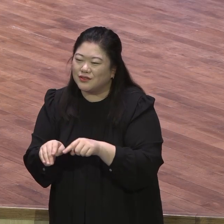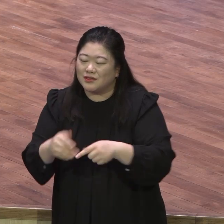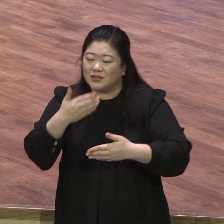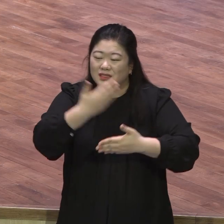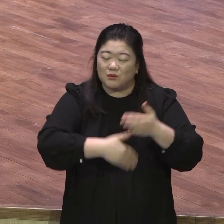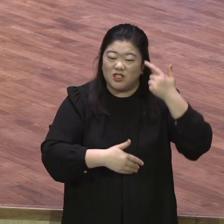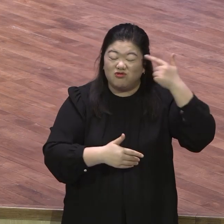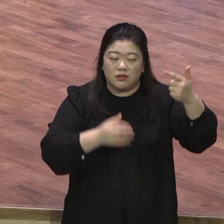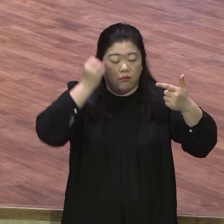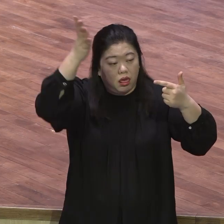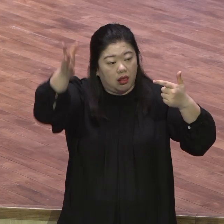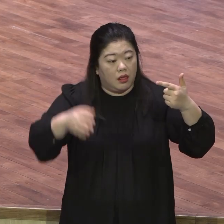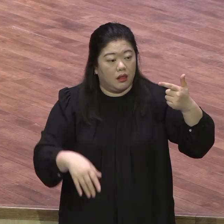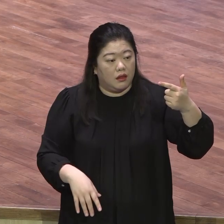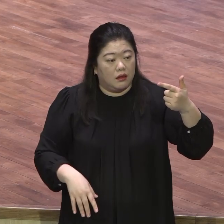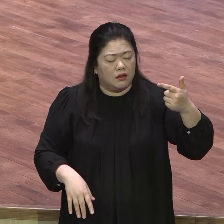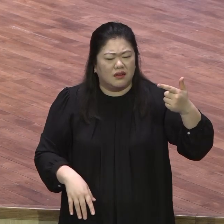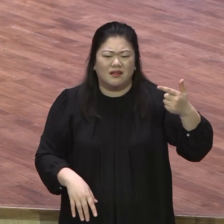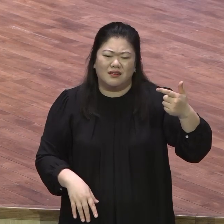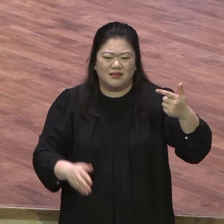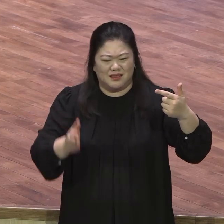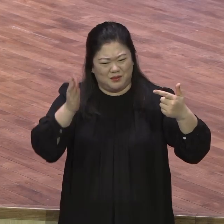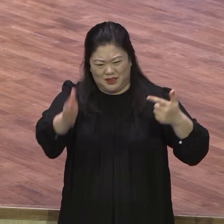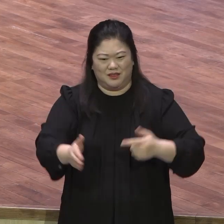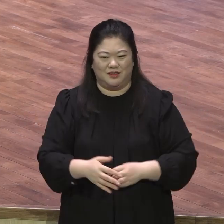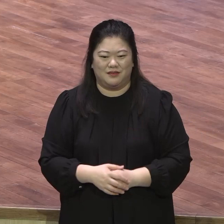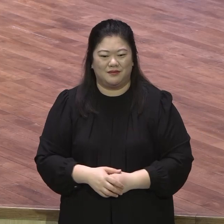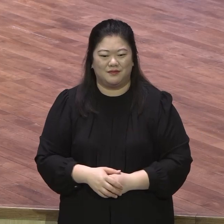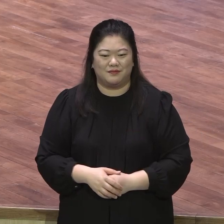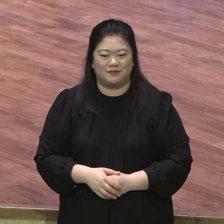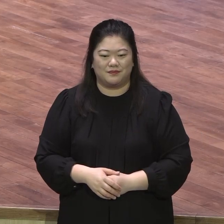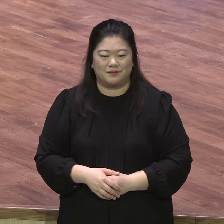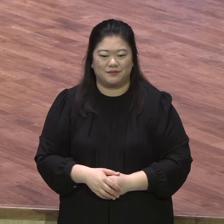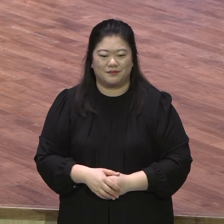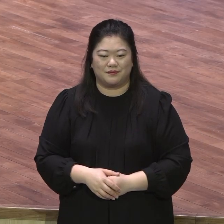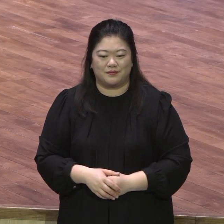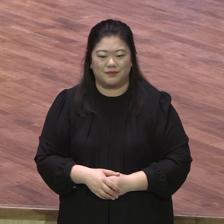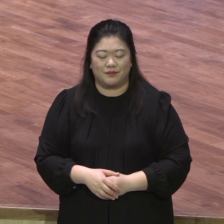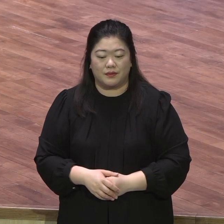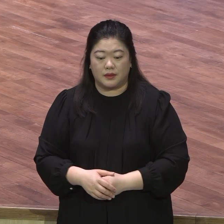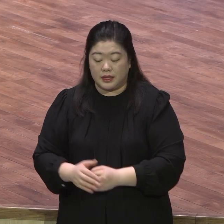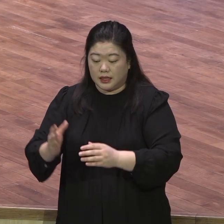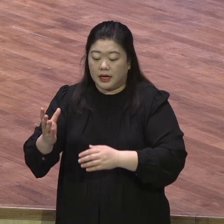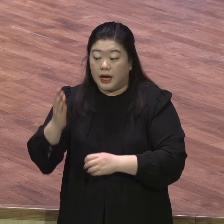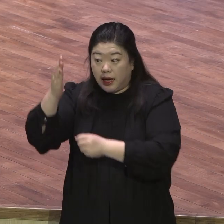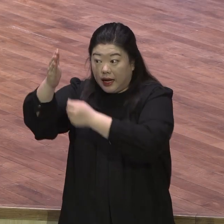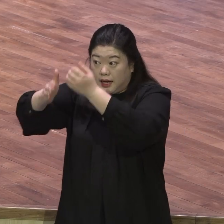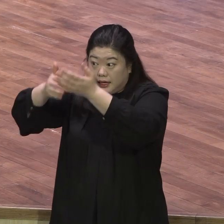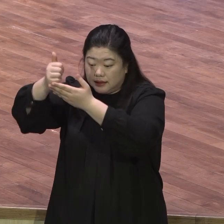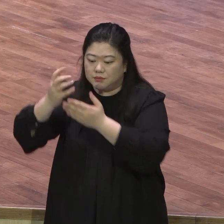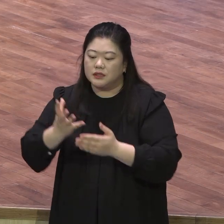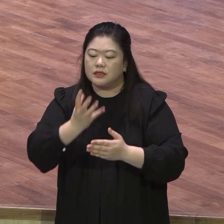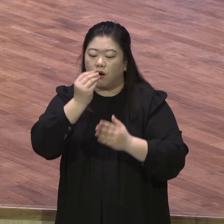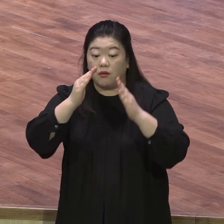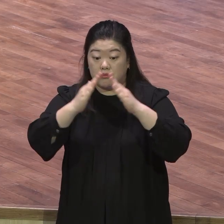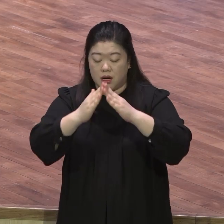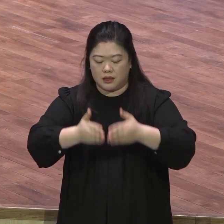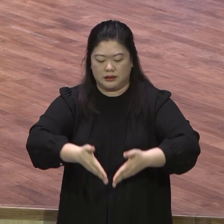영계 모든 성도들 하나님께서 성막을 주신 이유 함께의